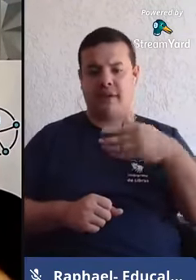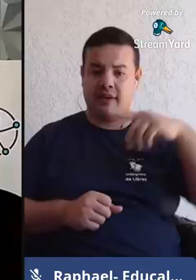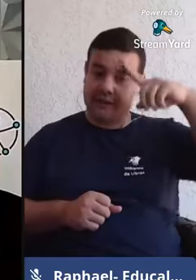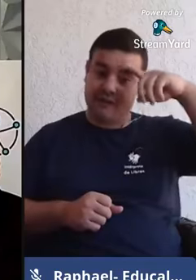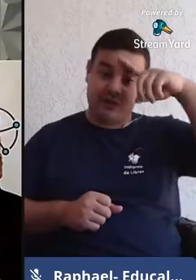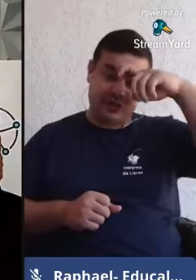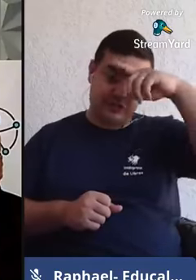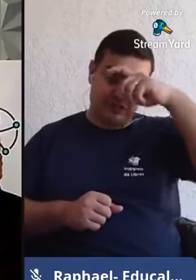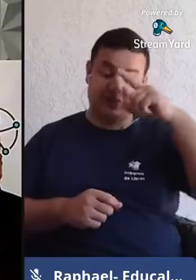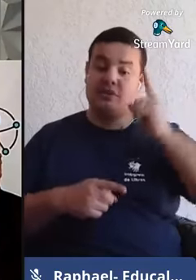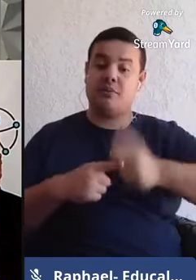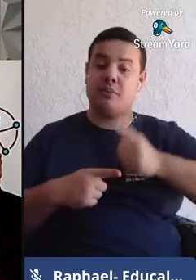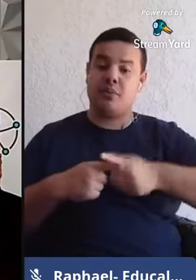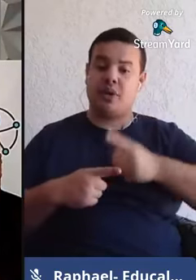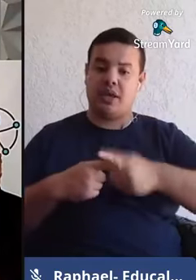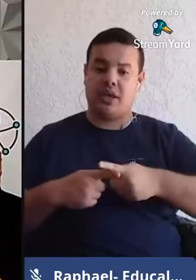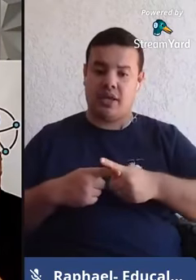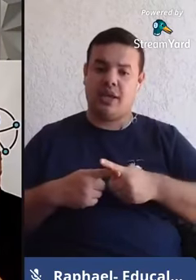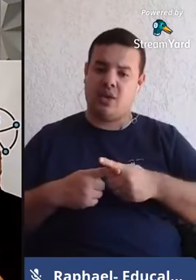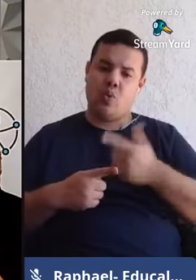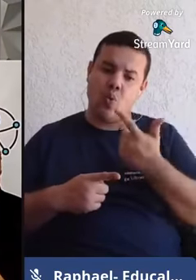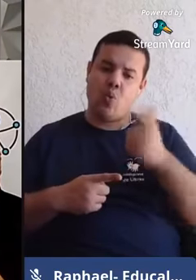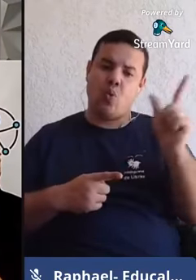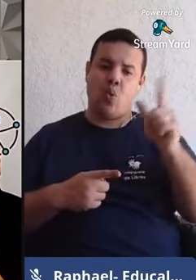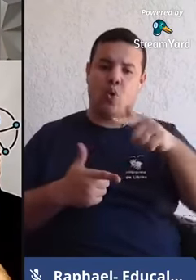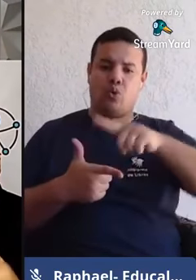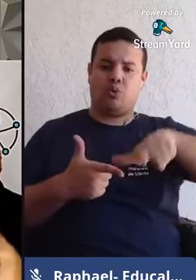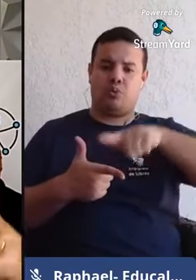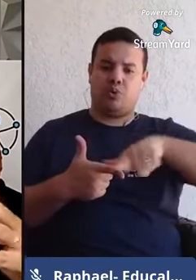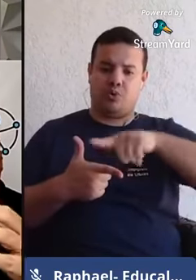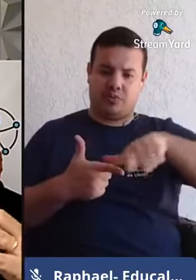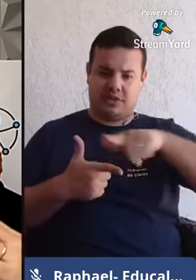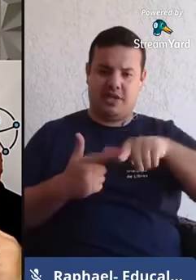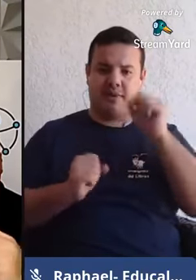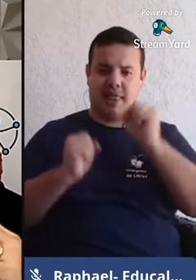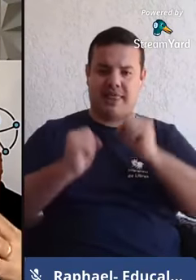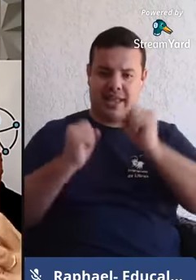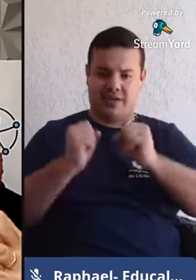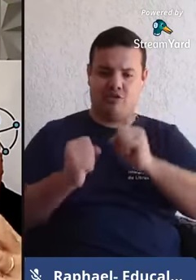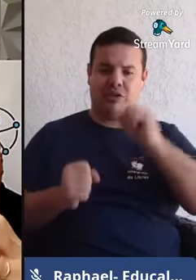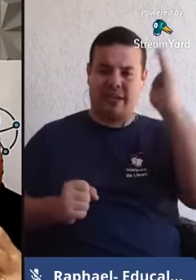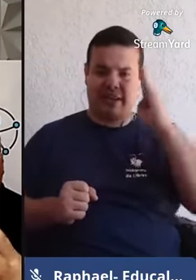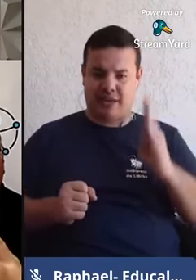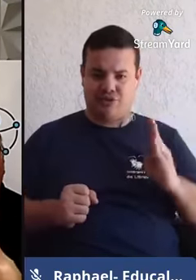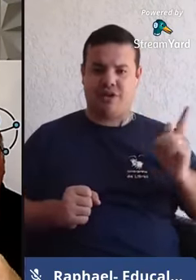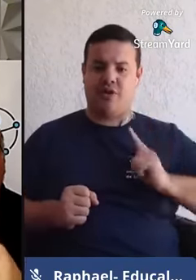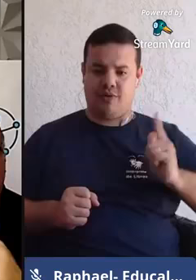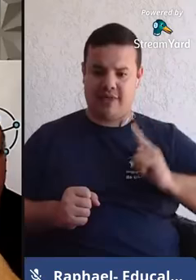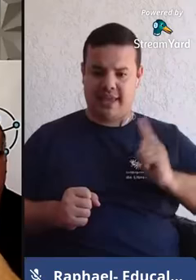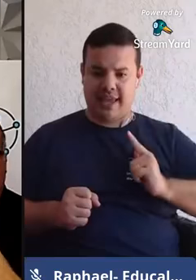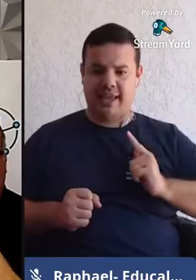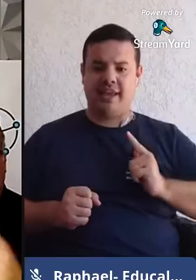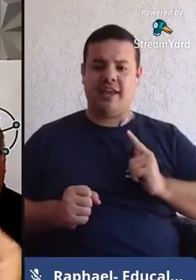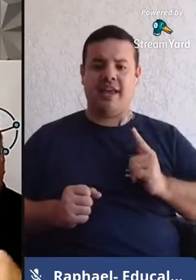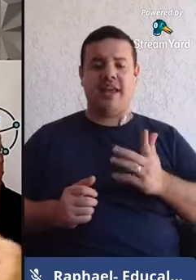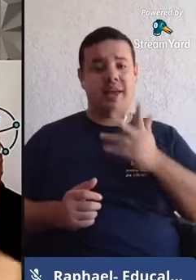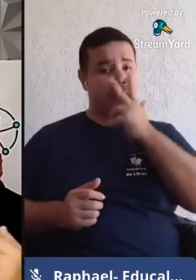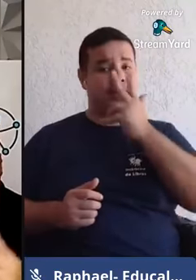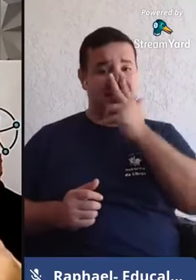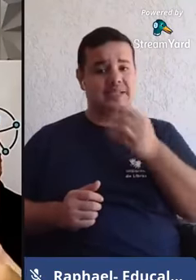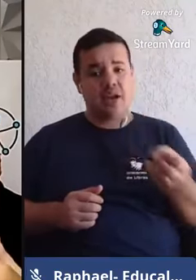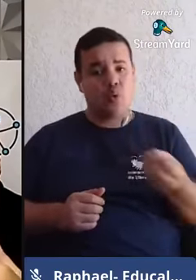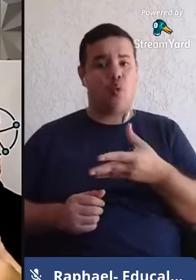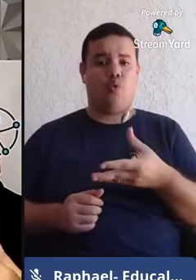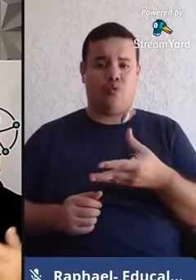vai chegar num outro problema que a indústria nacional tem, de que a indústria nacional, nesse segmento, ainda é muito nova. Então,